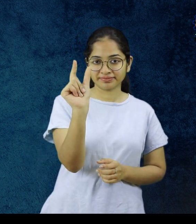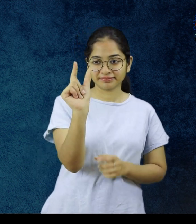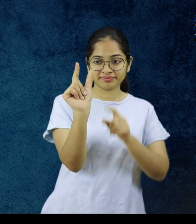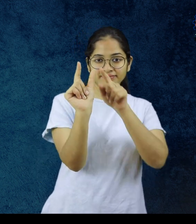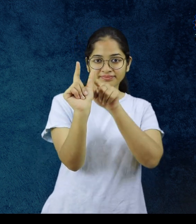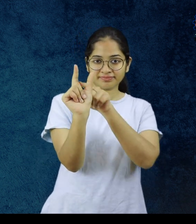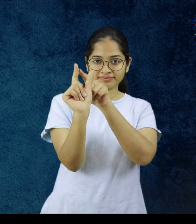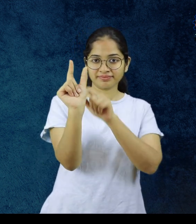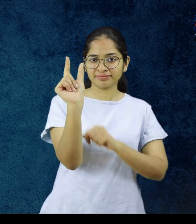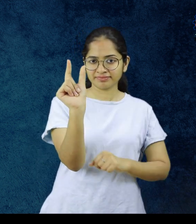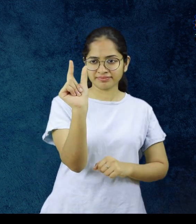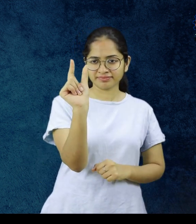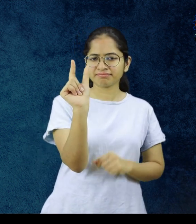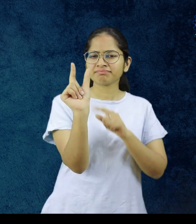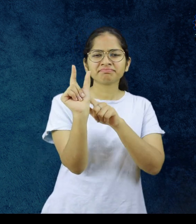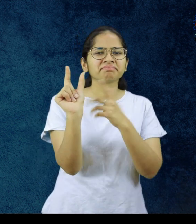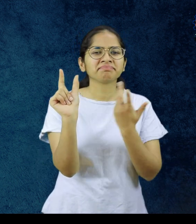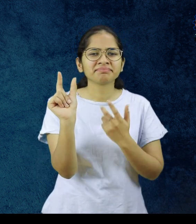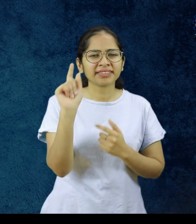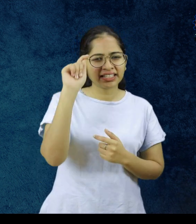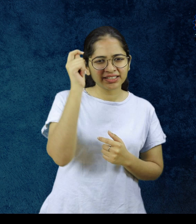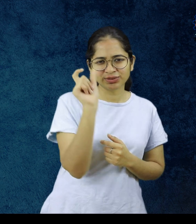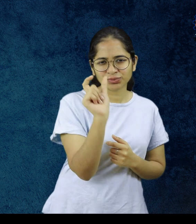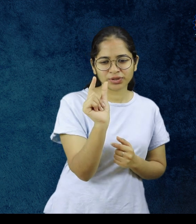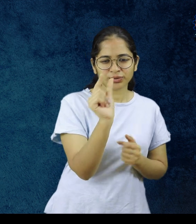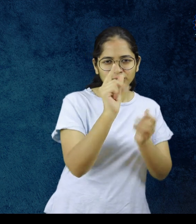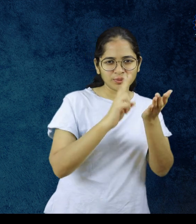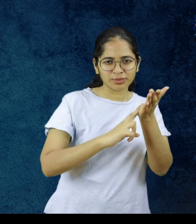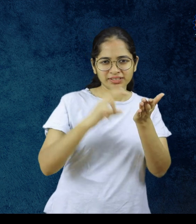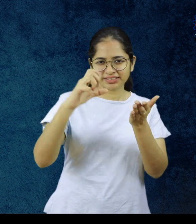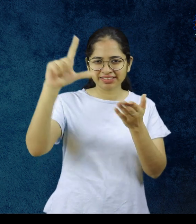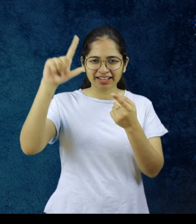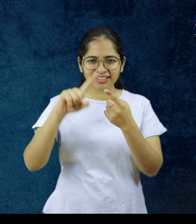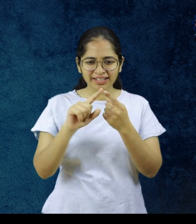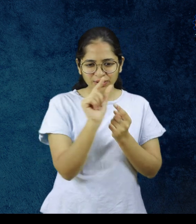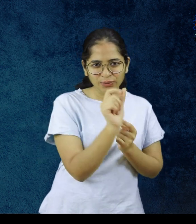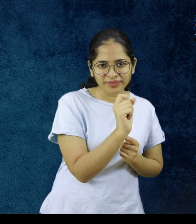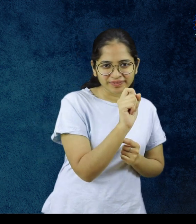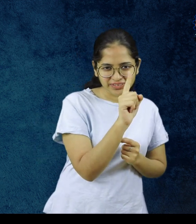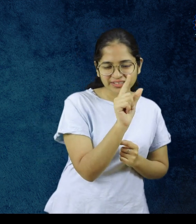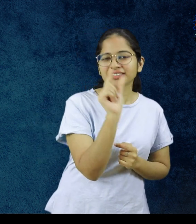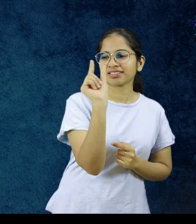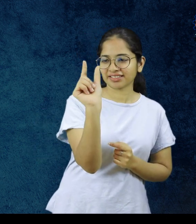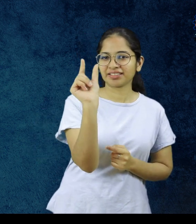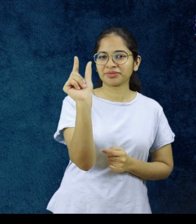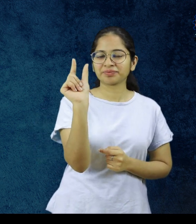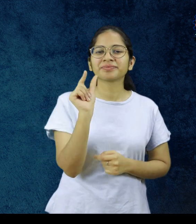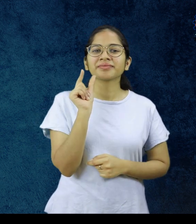हाथों की बनावट इस तरह यह साइन क्यों क्योंकि अंग्रेजी शब्द का अंकल का पहले